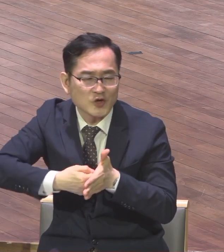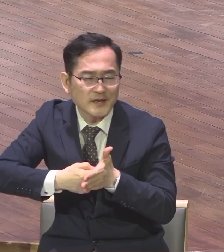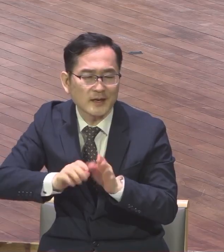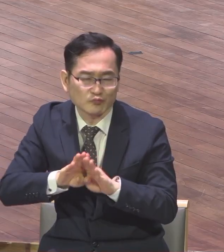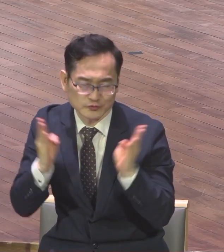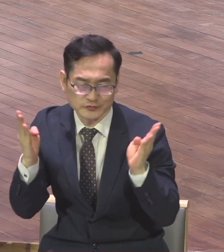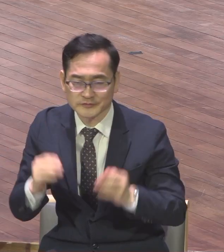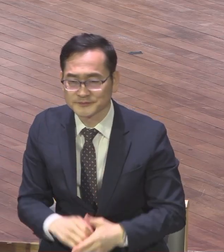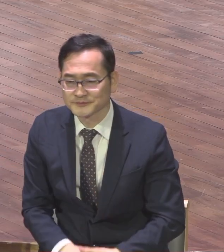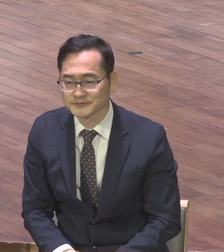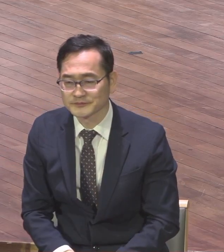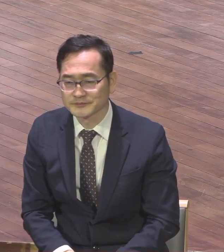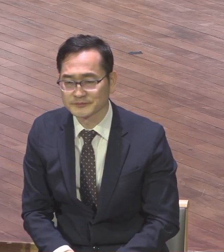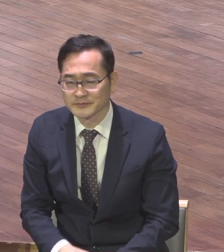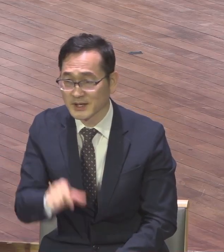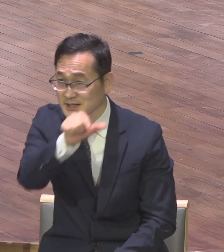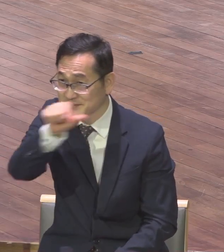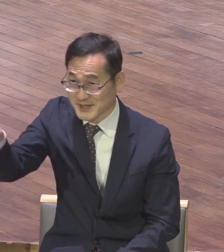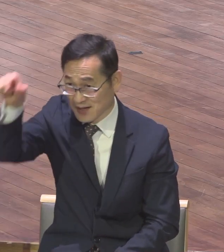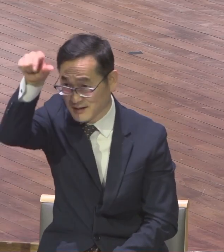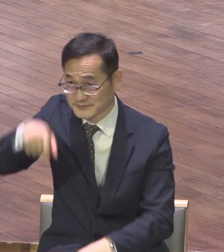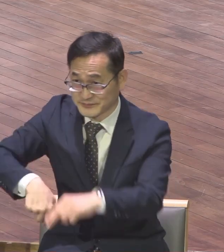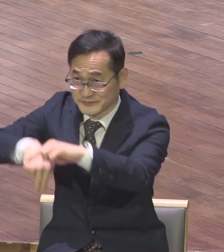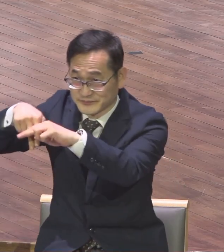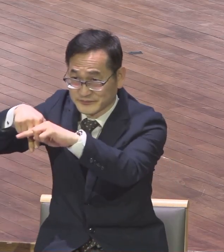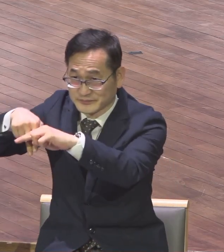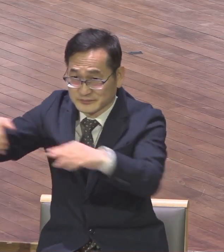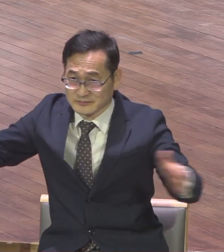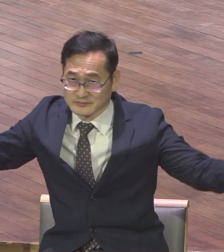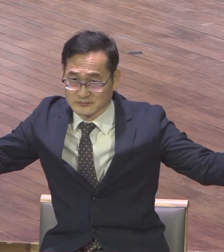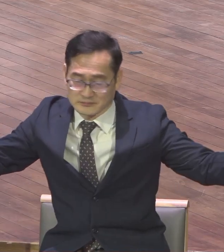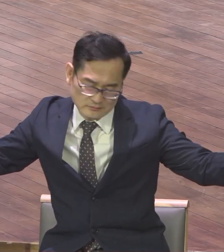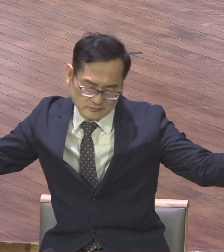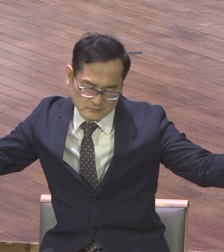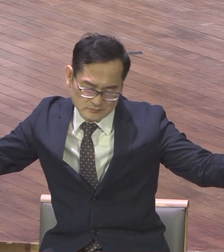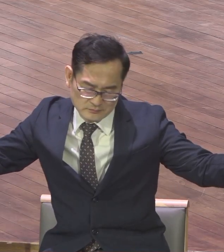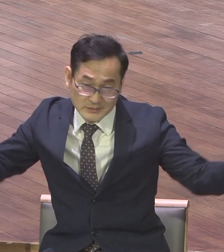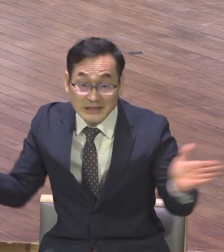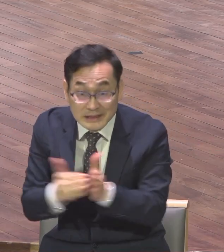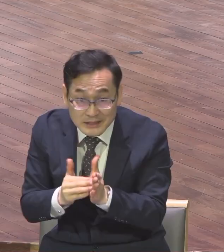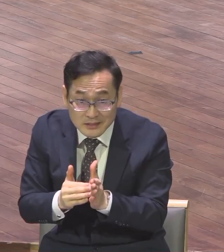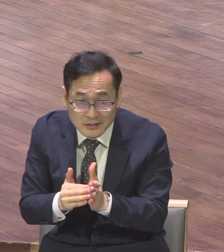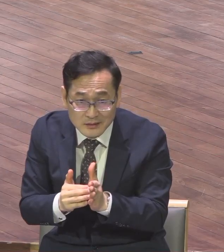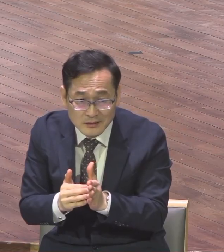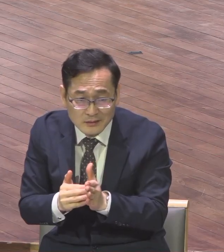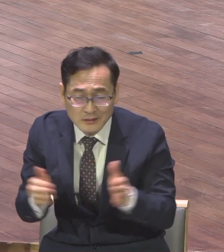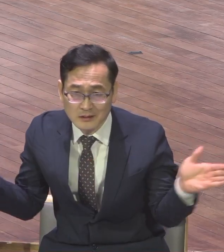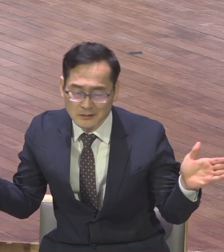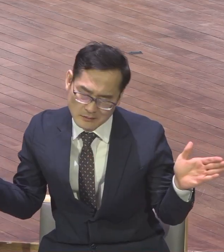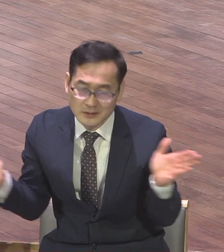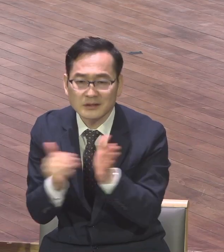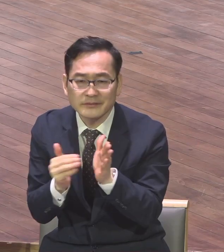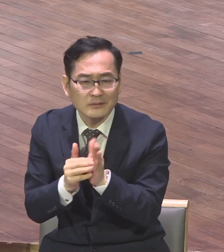만약 예수님께서 십자가 달리시고 죽음으로 그냥 공생의 사역이 끝났다라고 하면